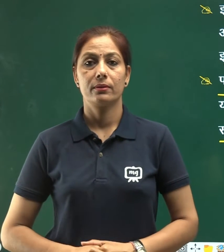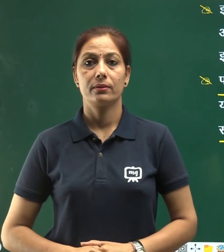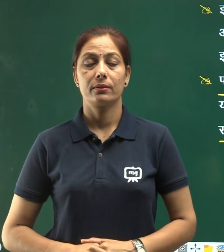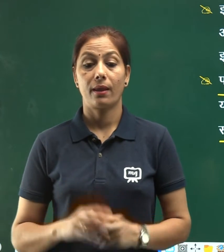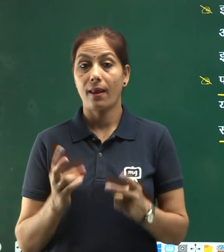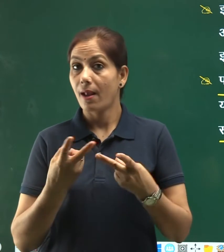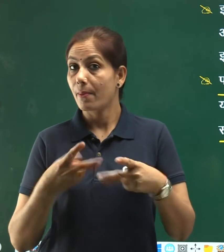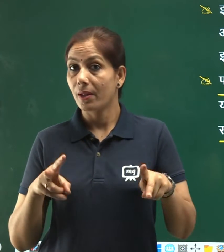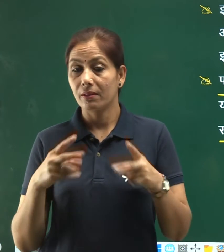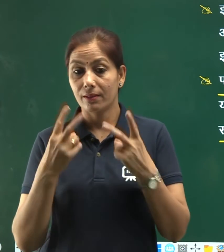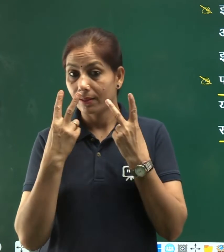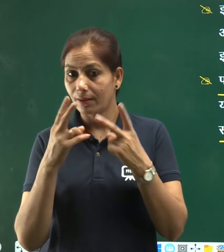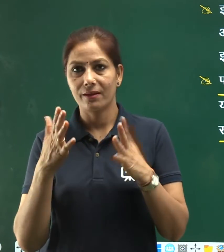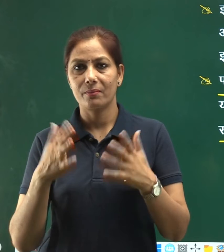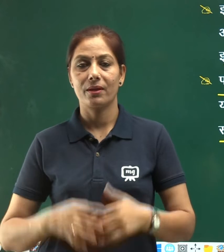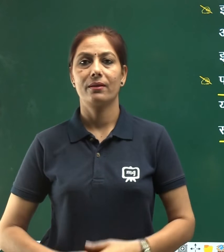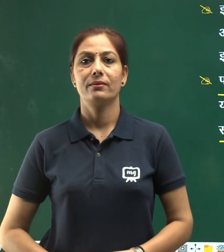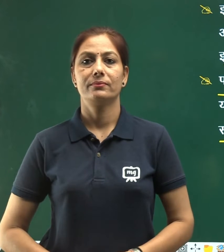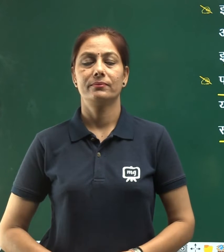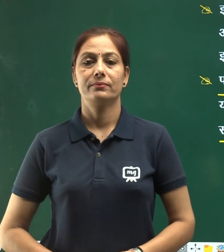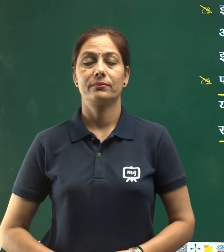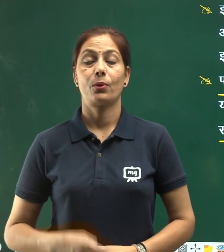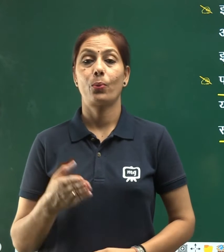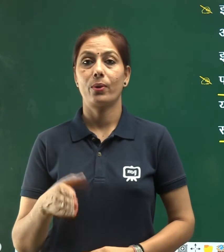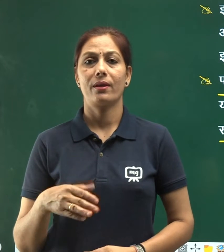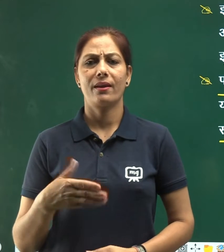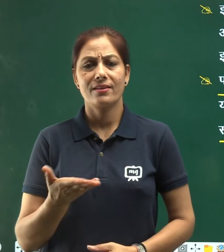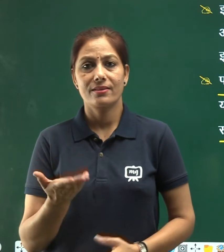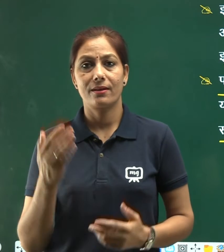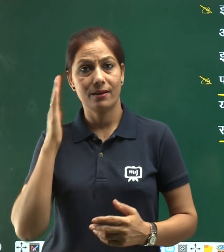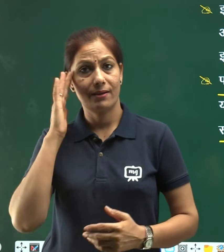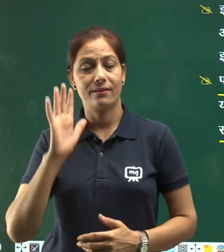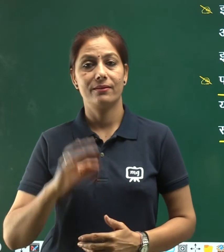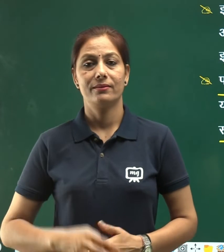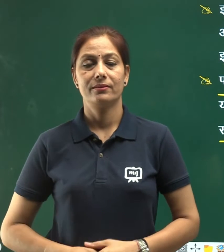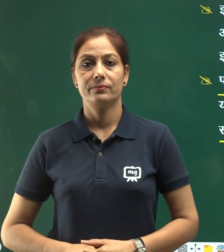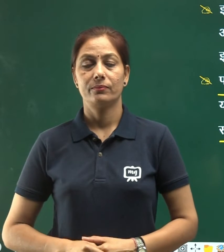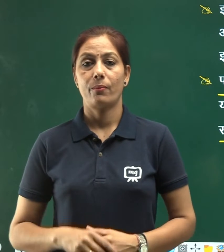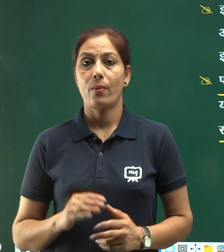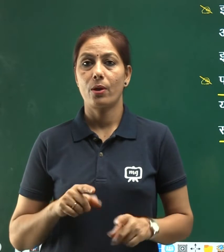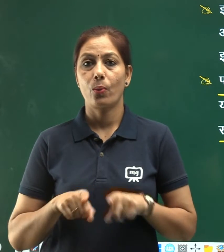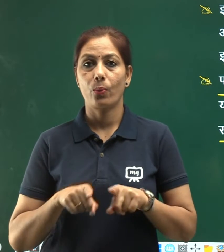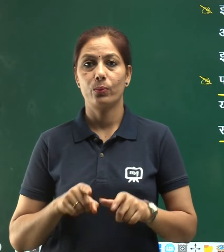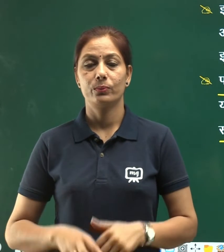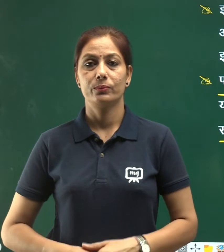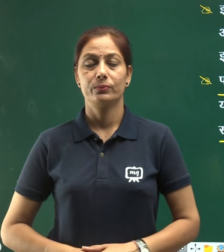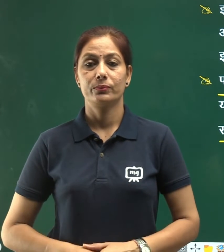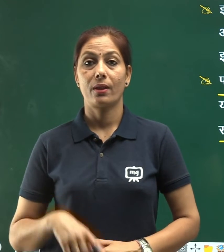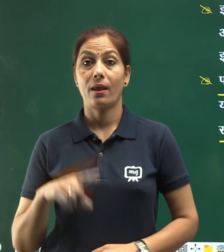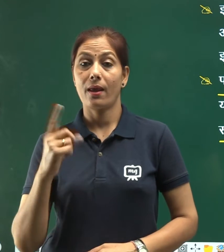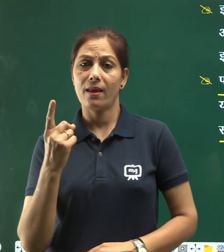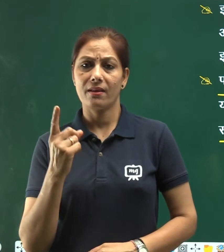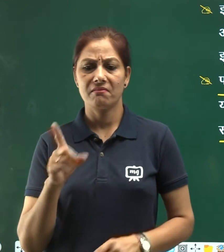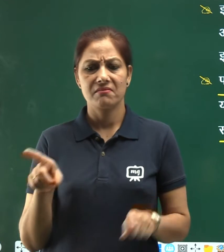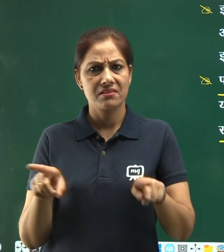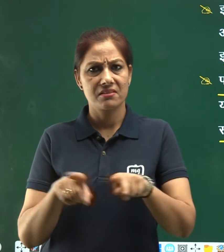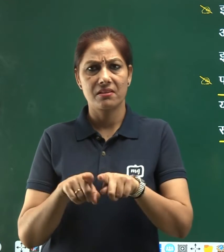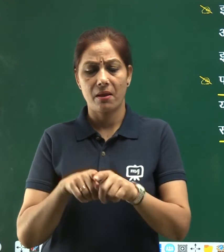भेद नहीं कर पाए। उन्हें ऐसा लगा मानो एक ही रेलगाड़ी